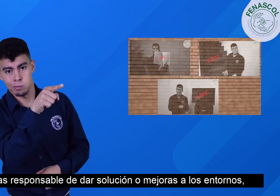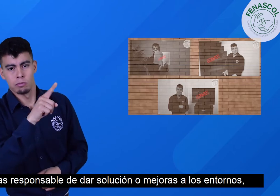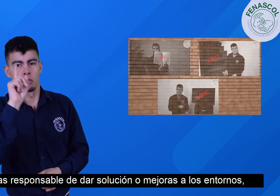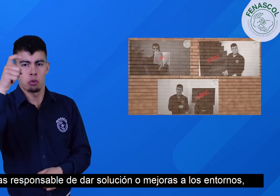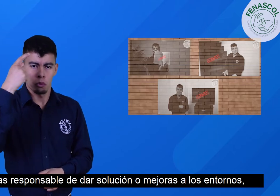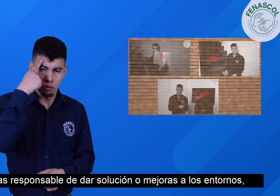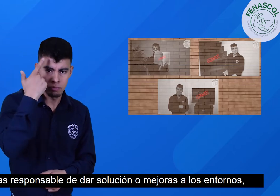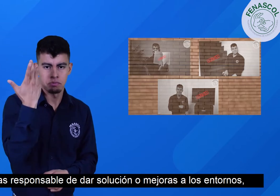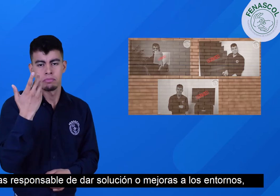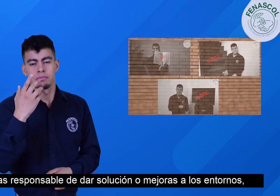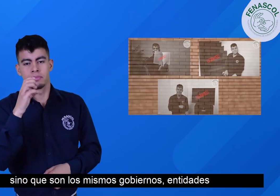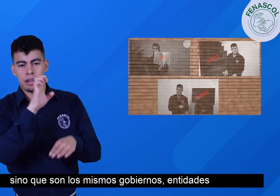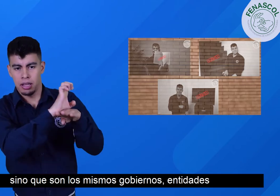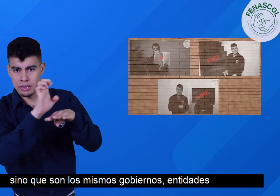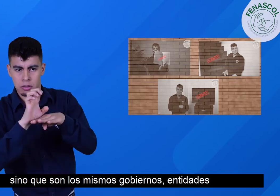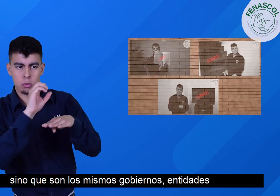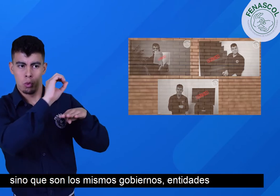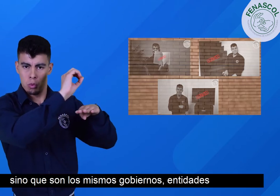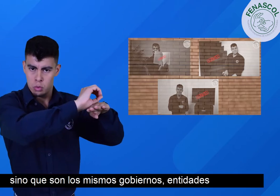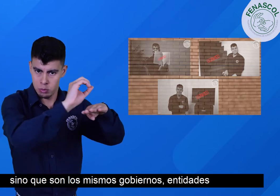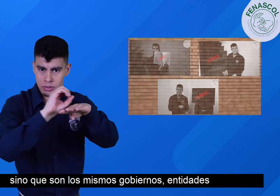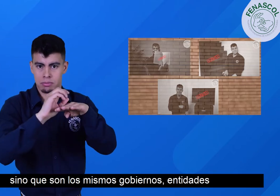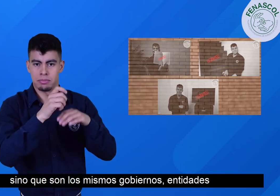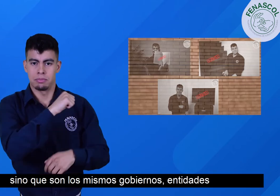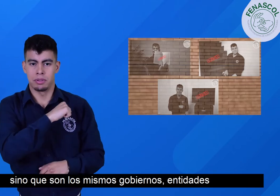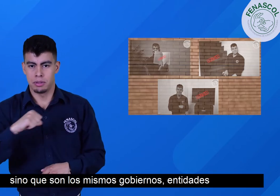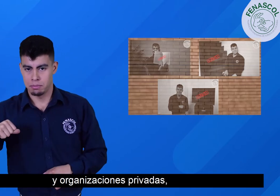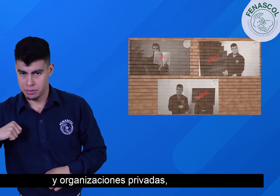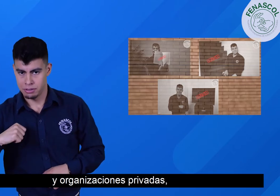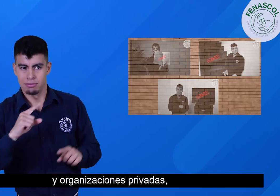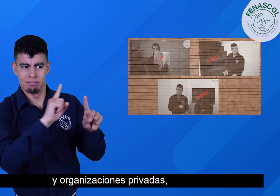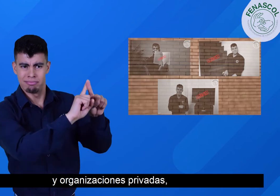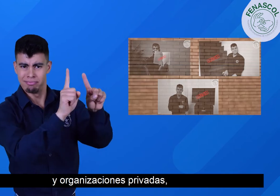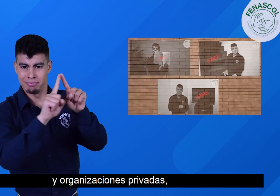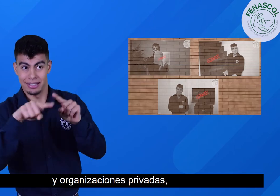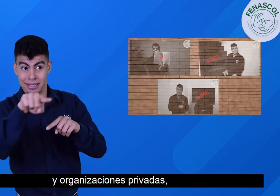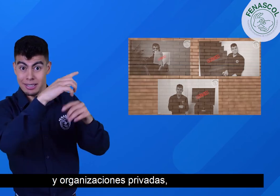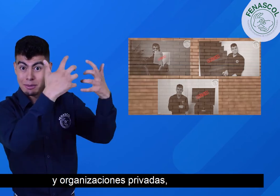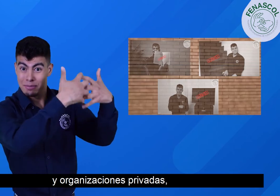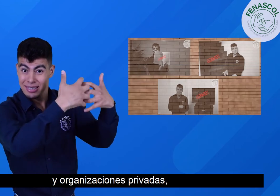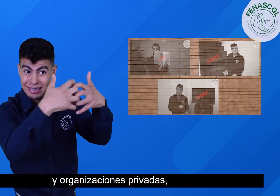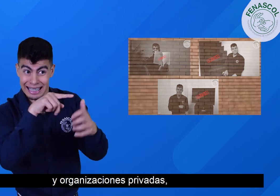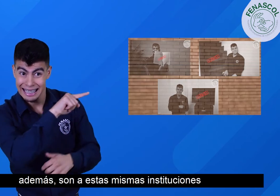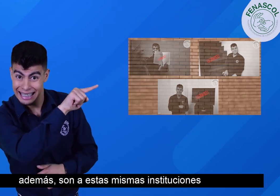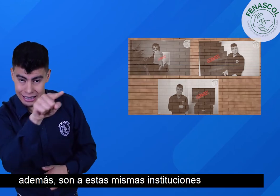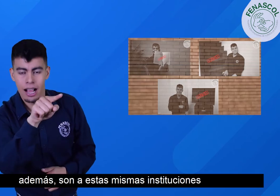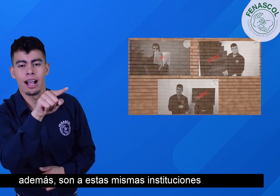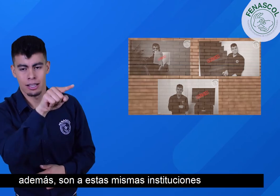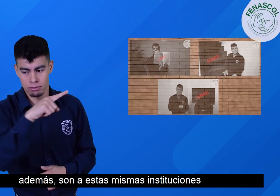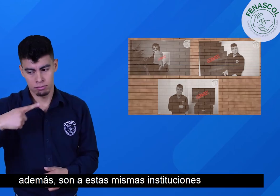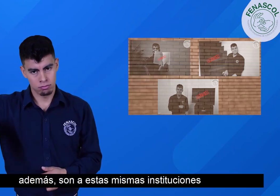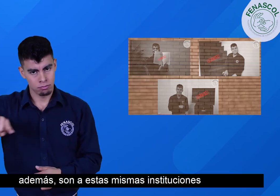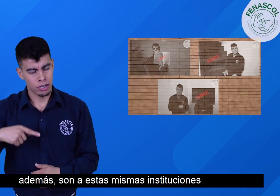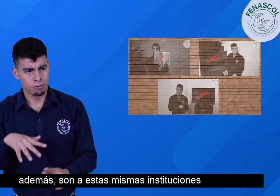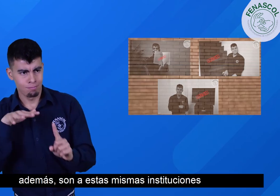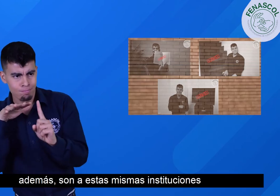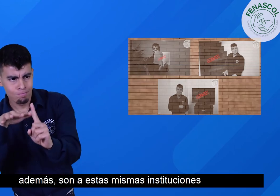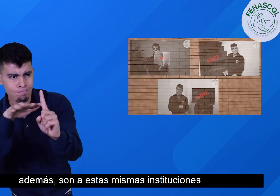entornos sino que son los mismos gobiernos, entidades y organizaciones privadas además son a estas mismas